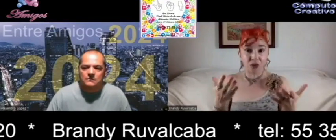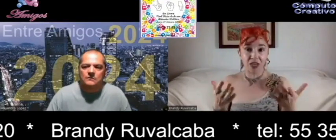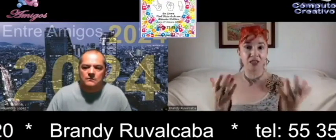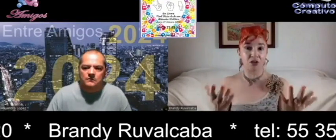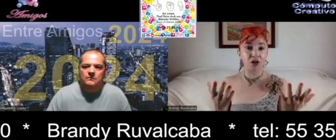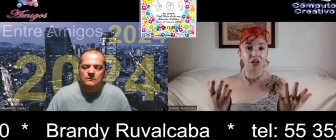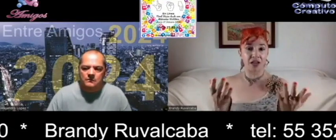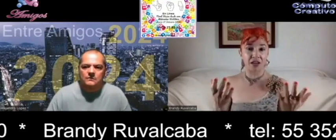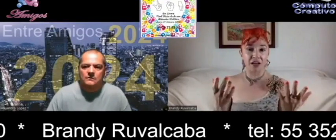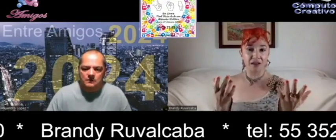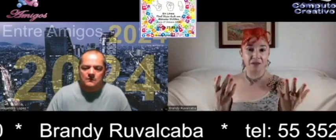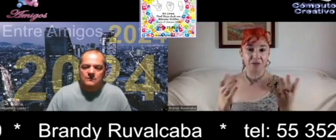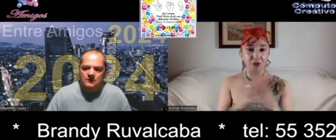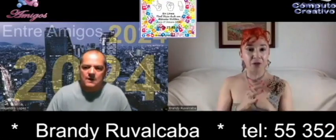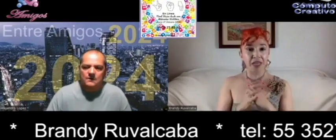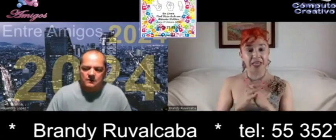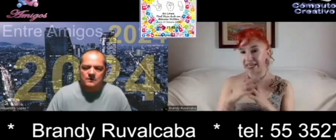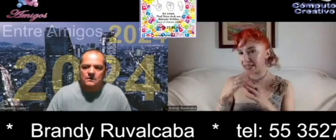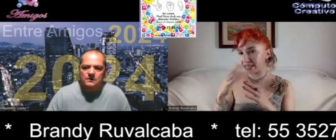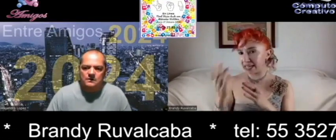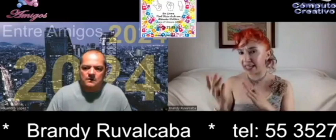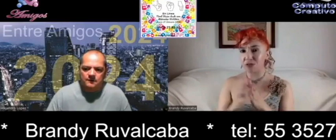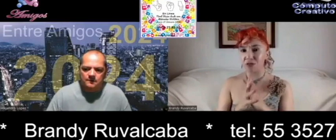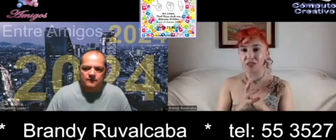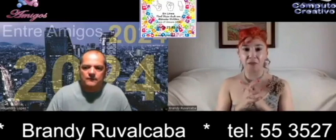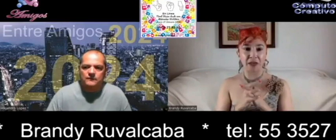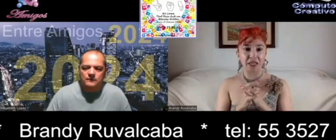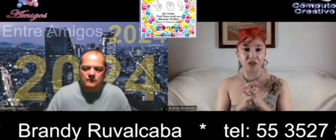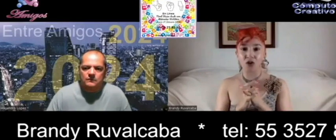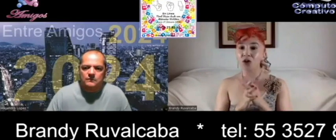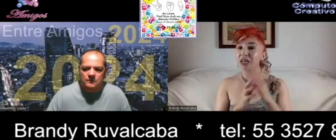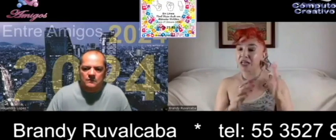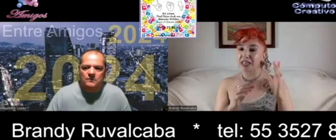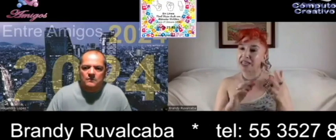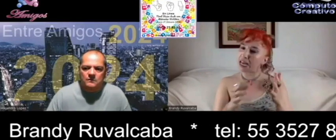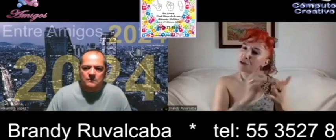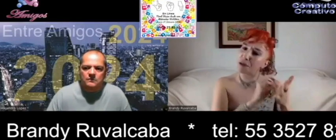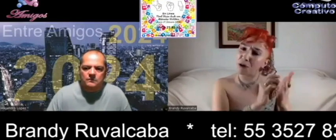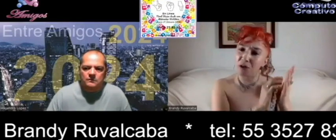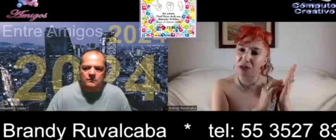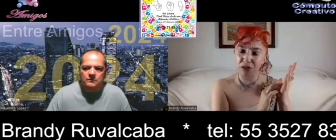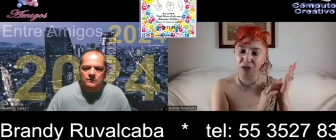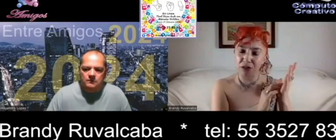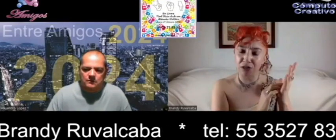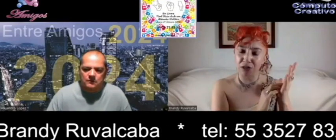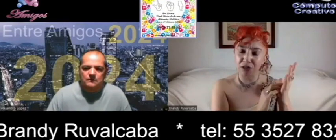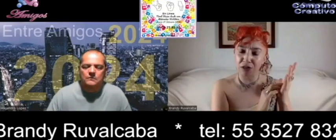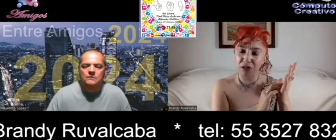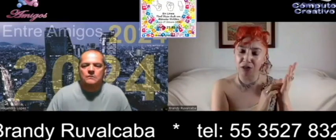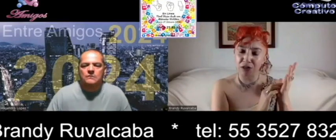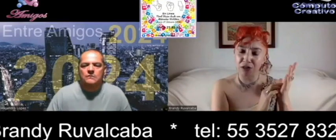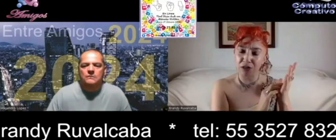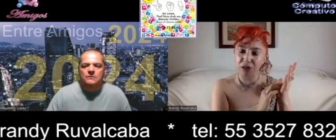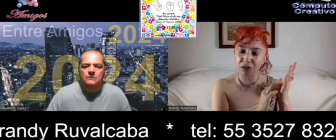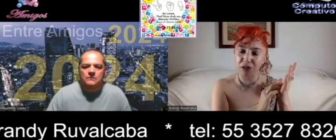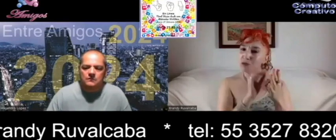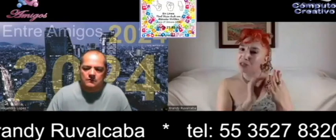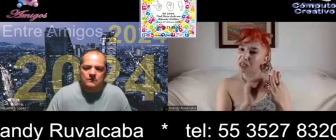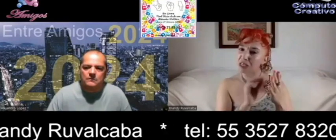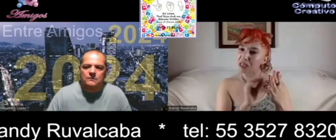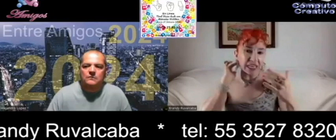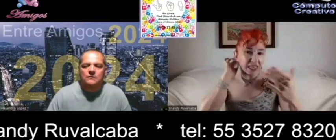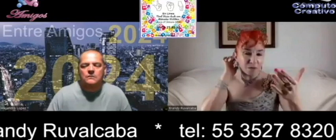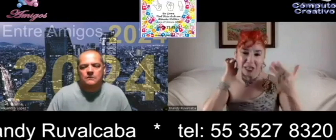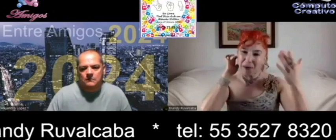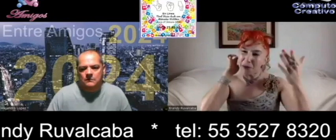incluso gente sorda, Ujú, ¿no? De claro. que requieres interpretación, que requieres, ayúdame con este documento, no entiendo tal palabra,